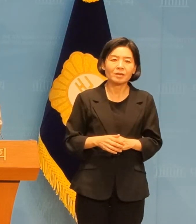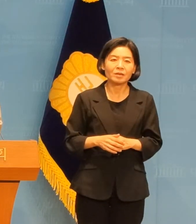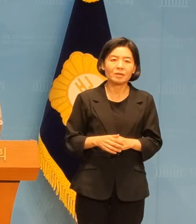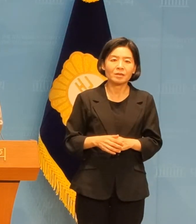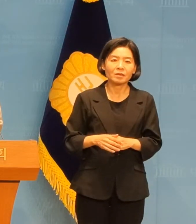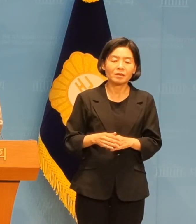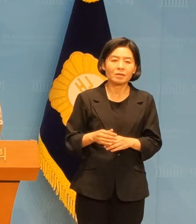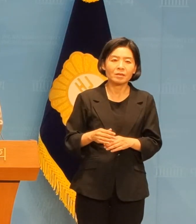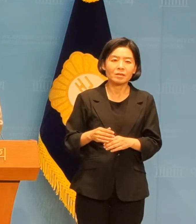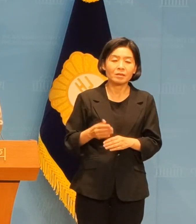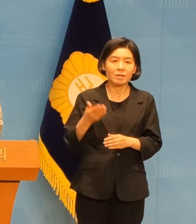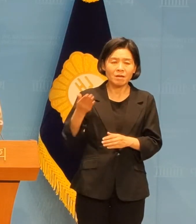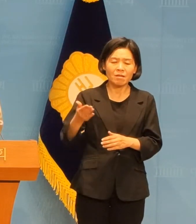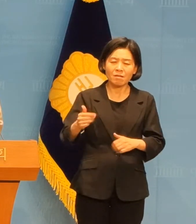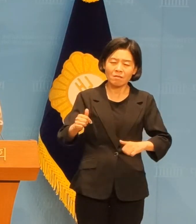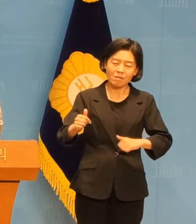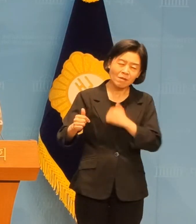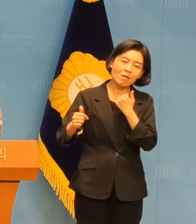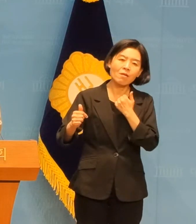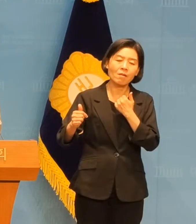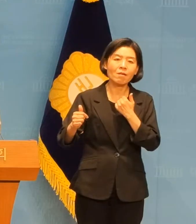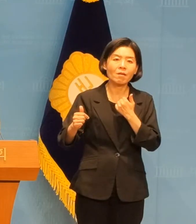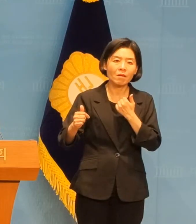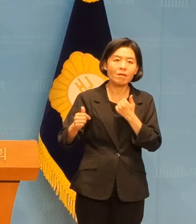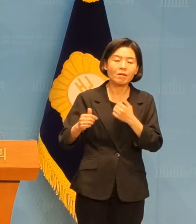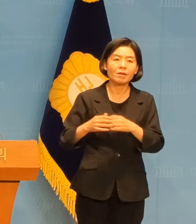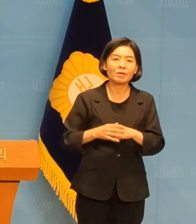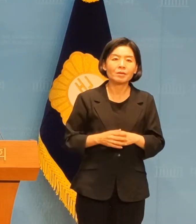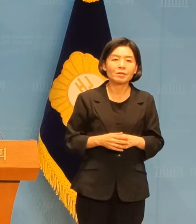상당한 분노감을 느끼고 있습니다.